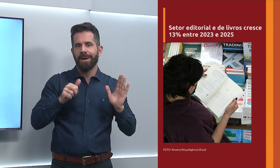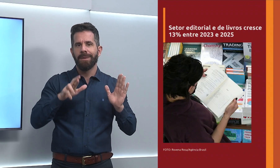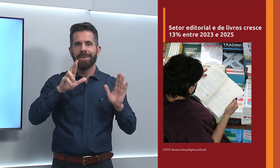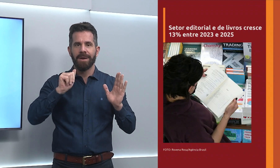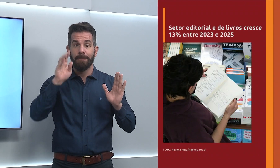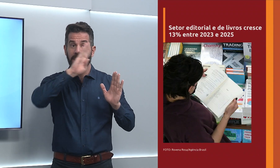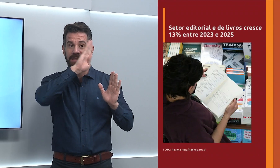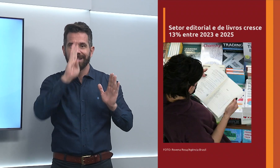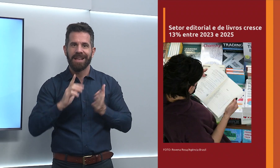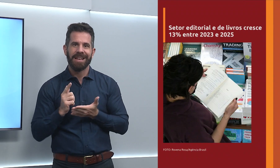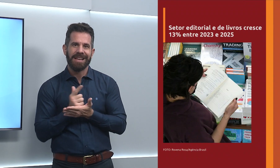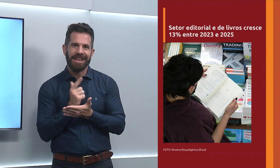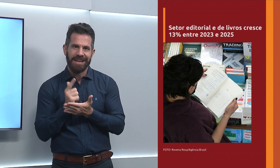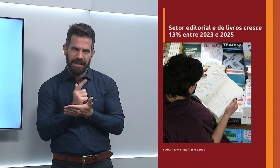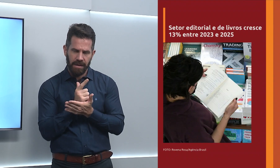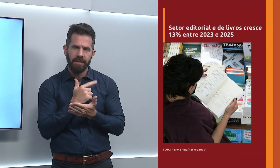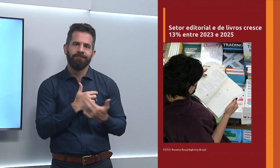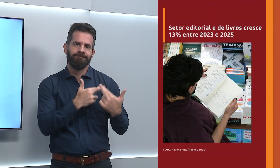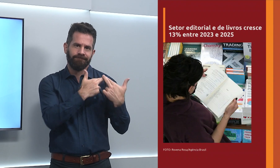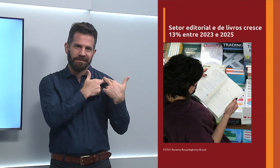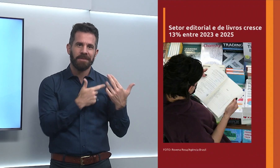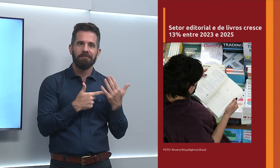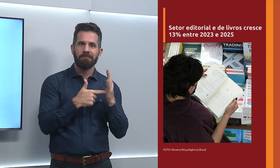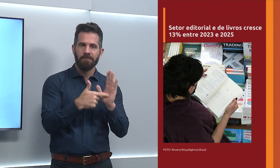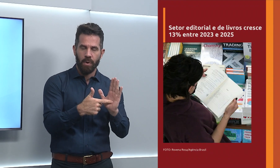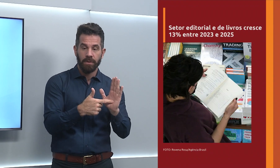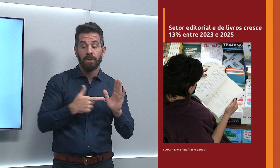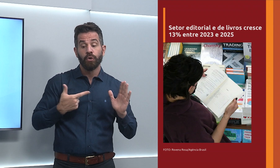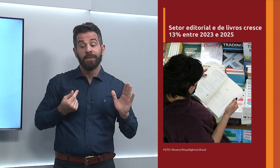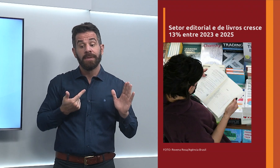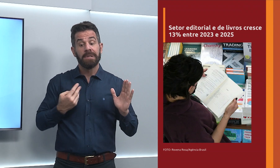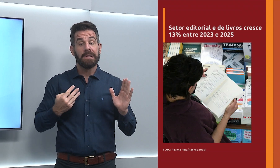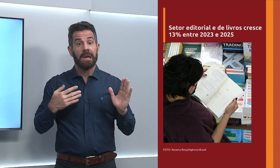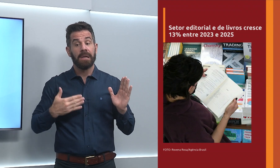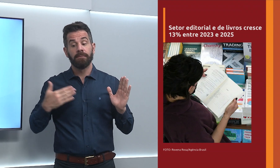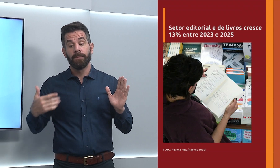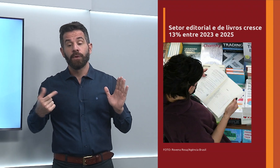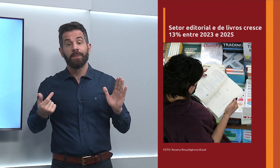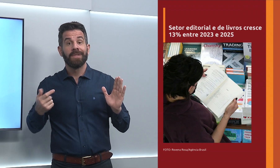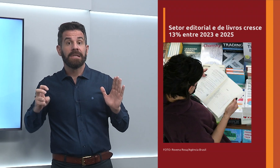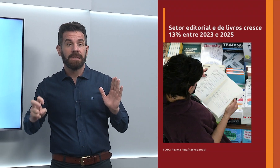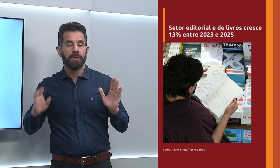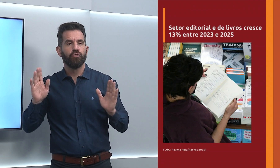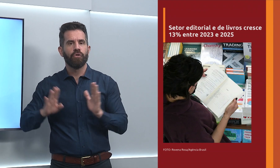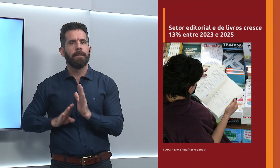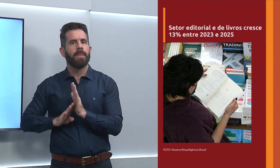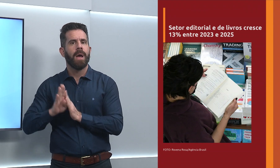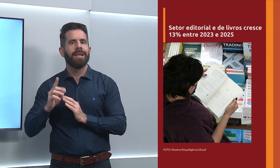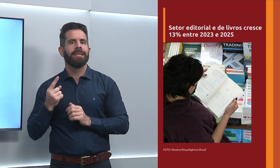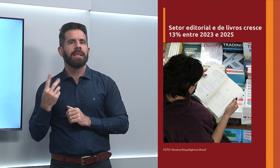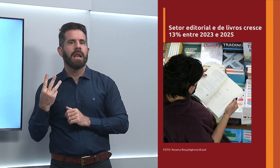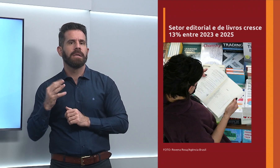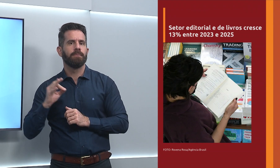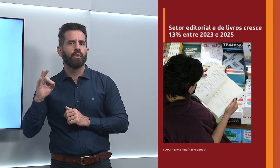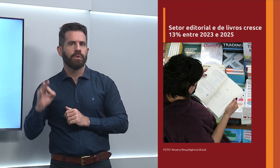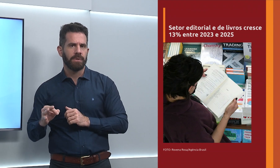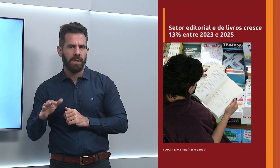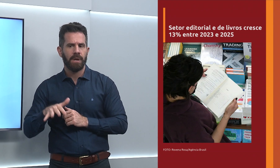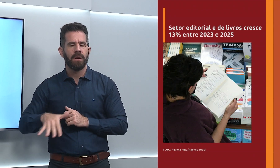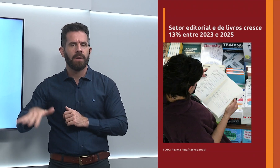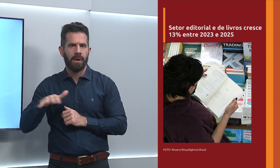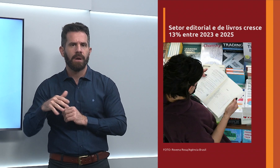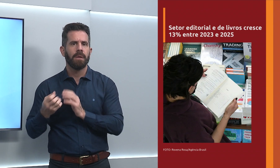Livro. Entre 2023 e 2025, houve um crescimento de 13% no número total de